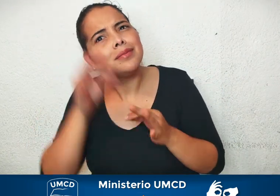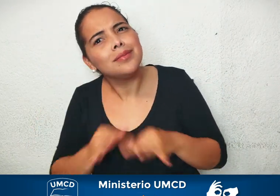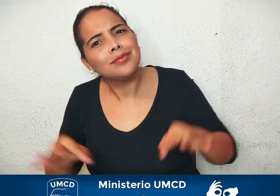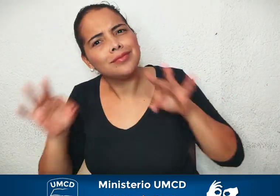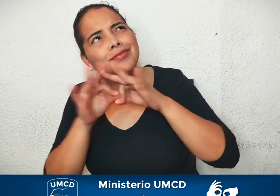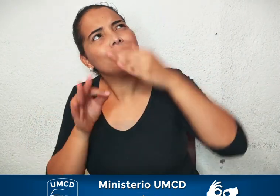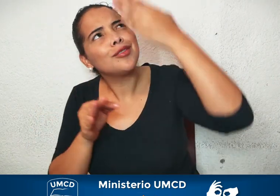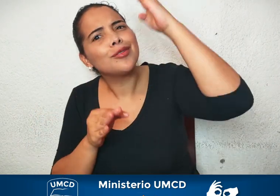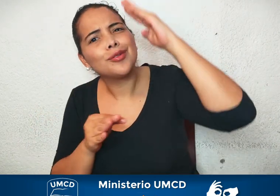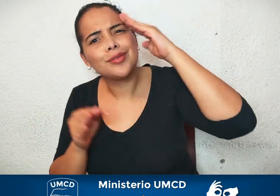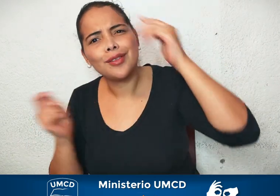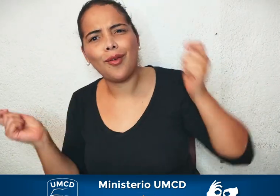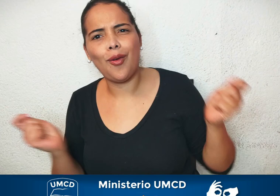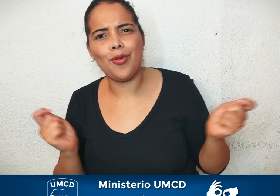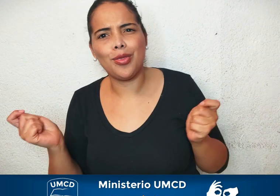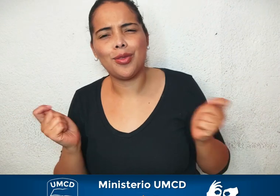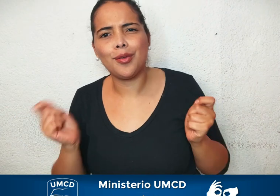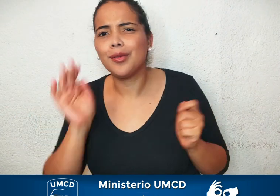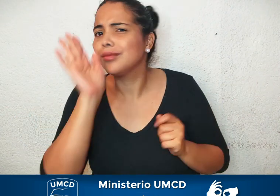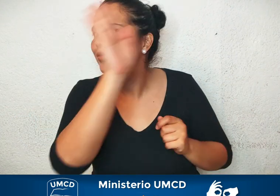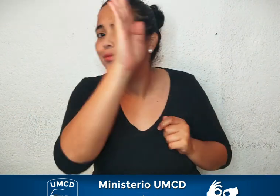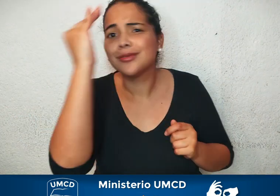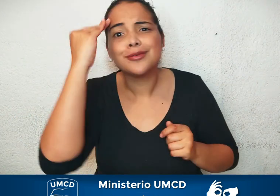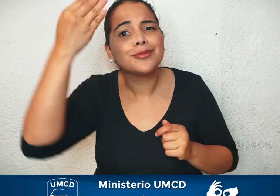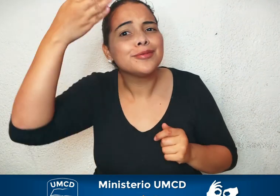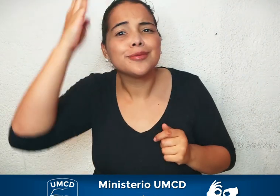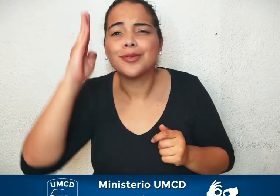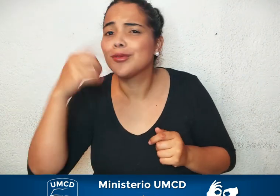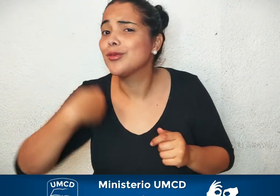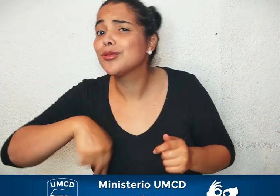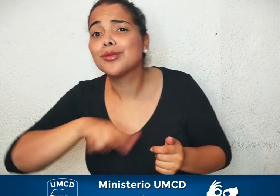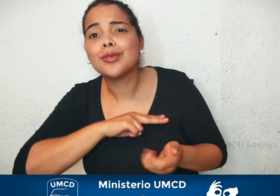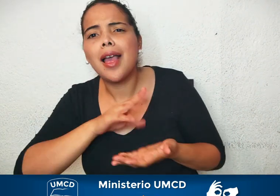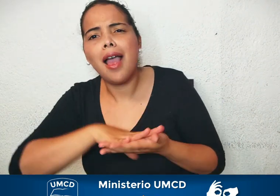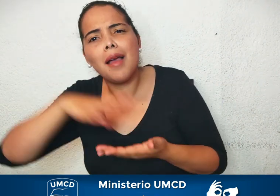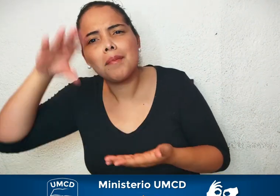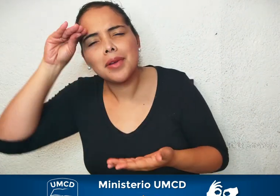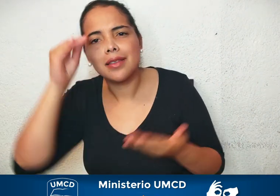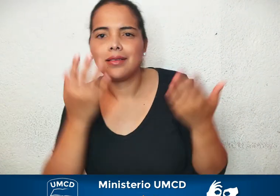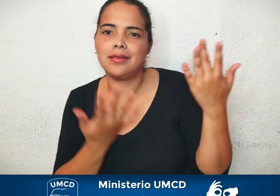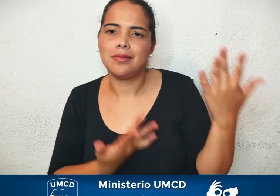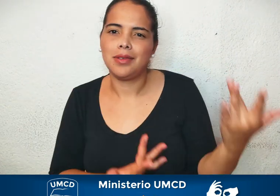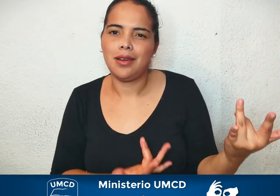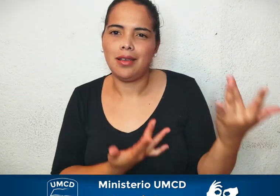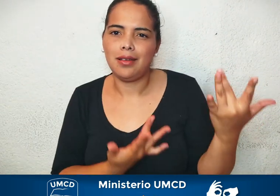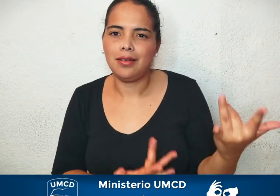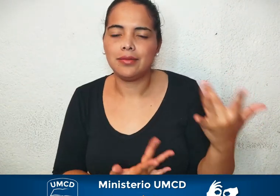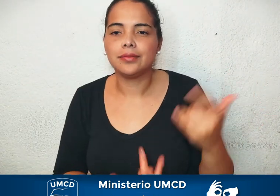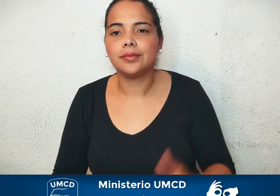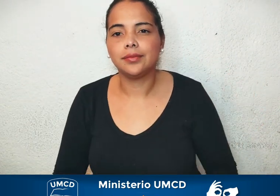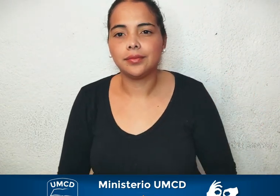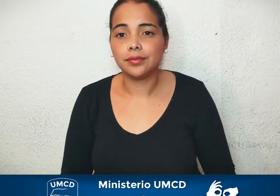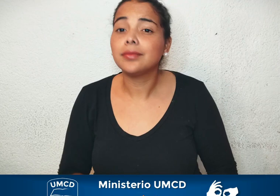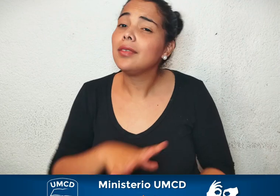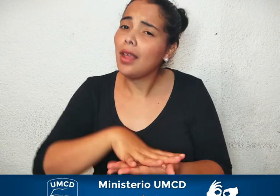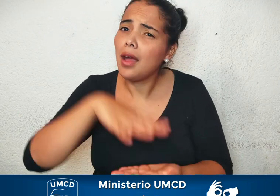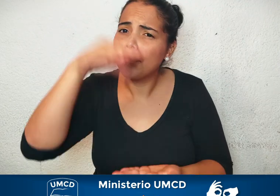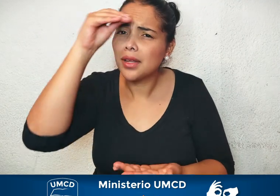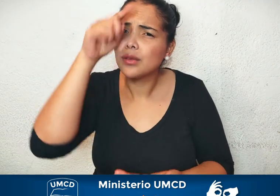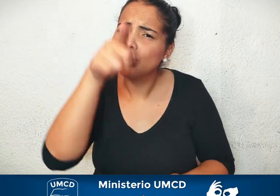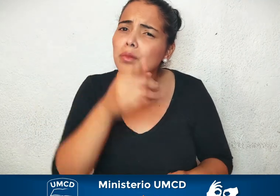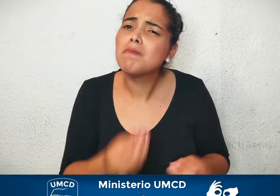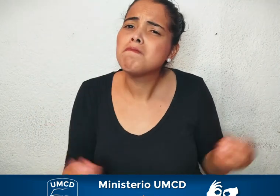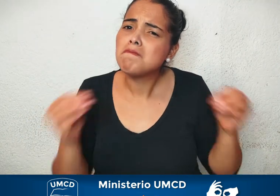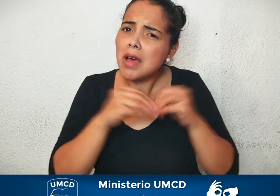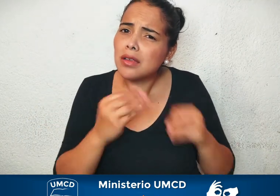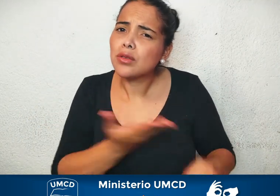para el hombre, están dentro del calendario divino, todos los demás obviamente estarán bajo su control.